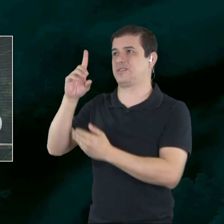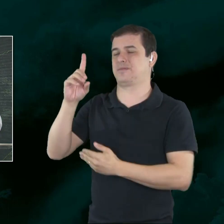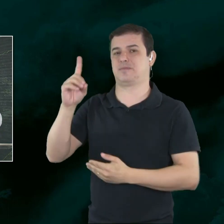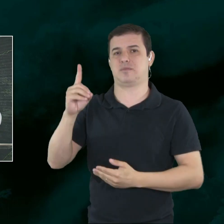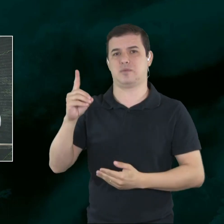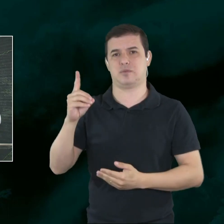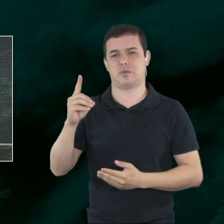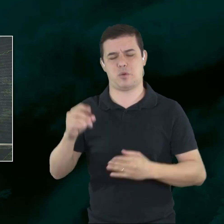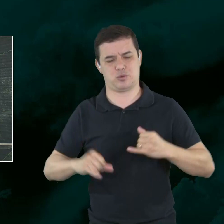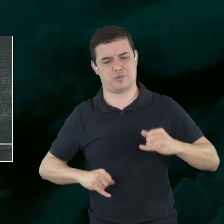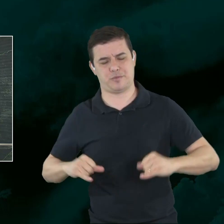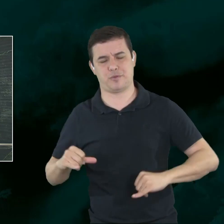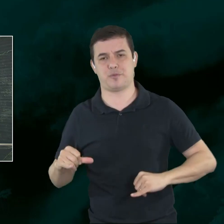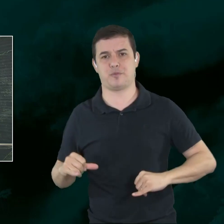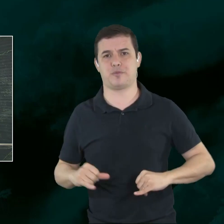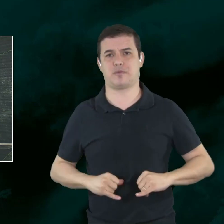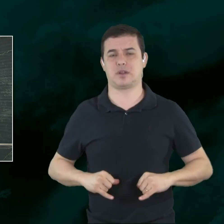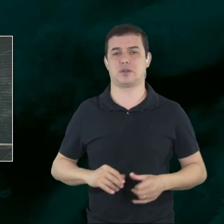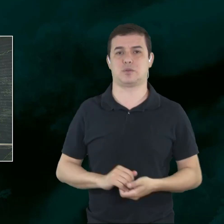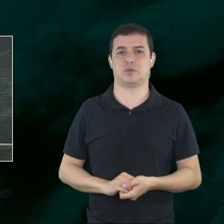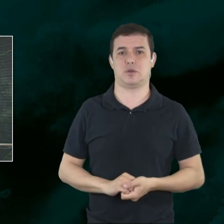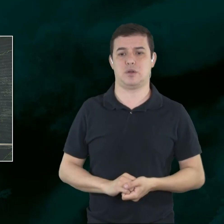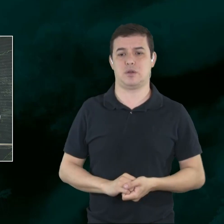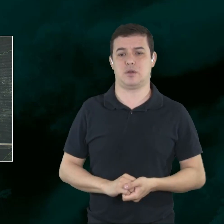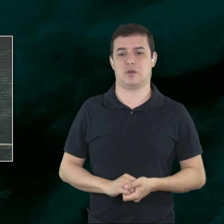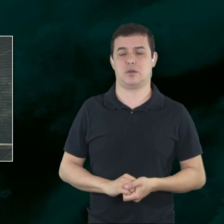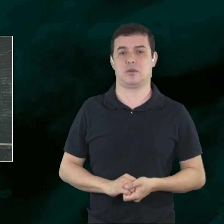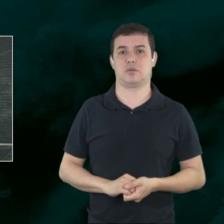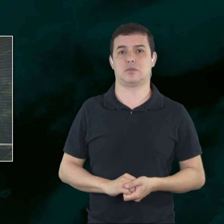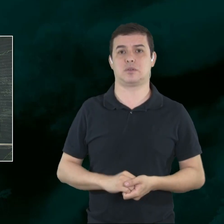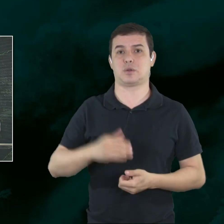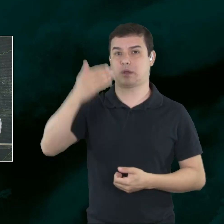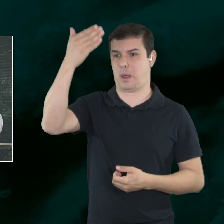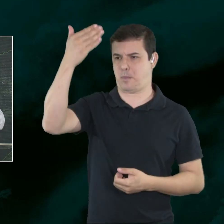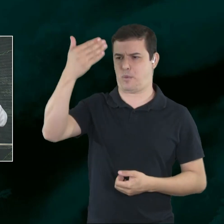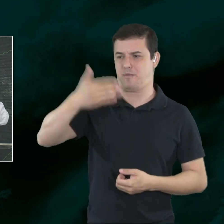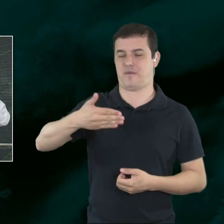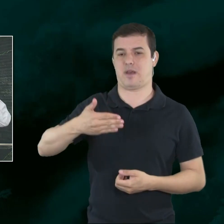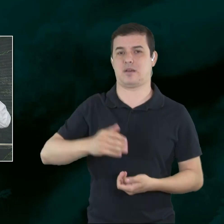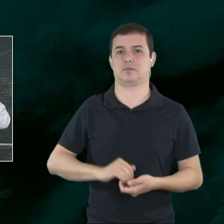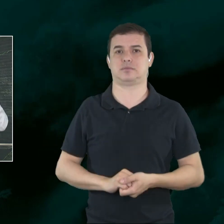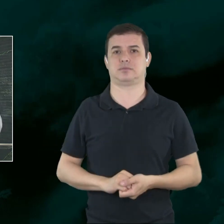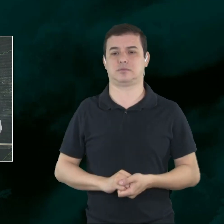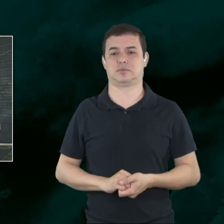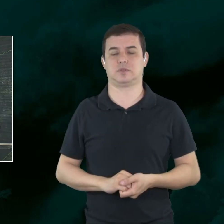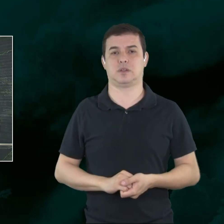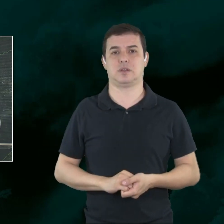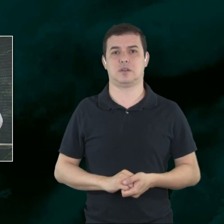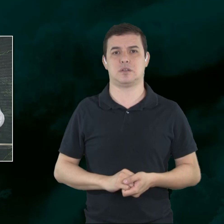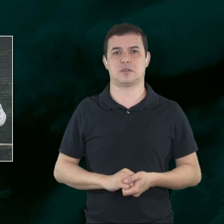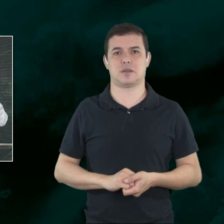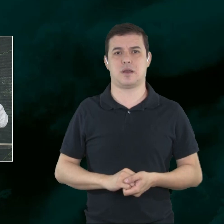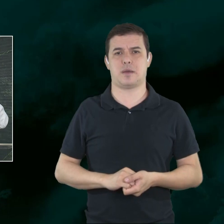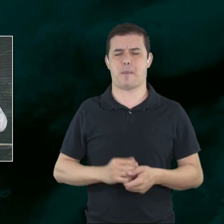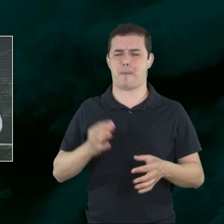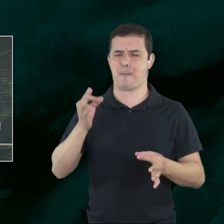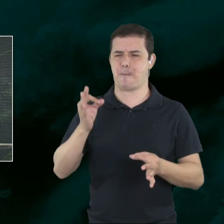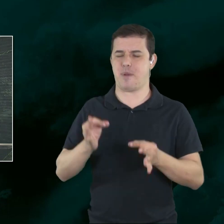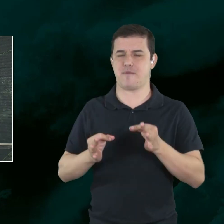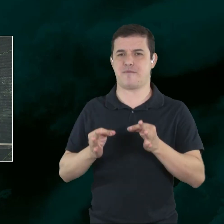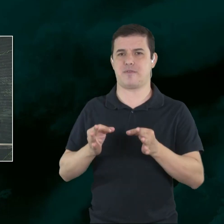porque Deus quer te provar e quer aprovar. Deus quer nos levar à perfeição, nos levar